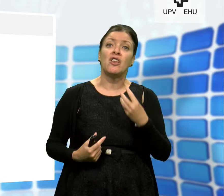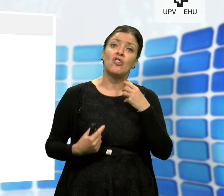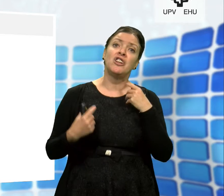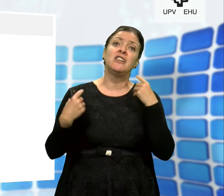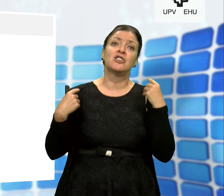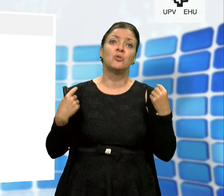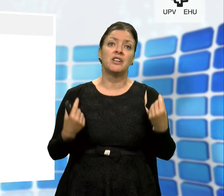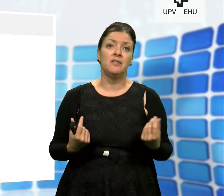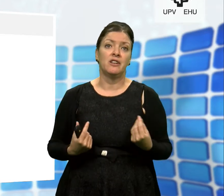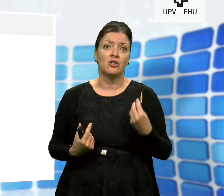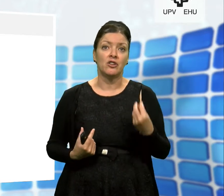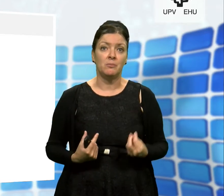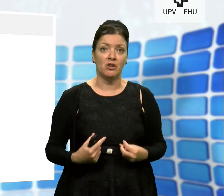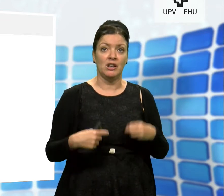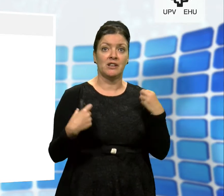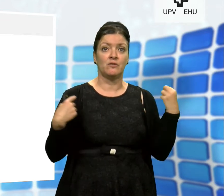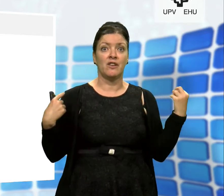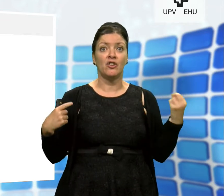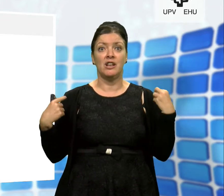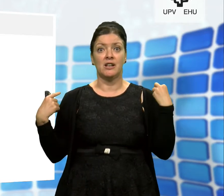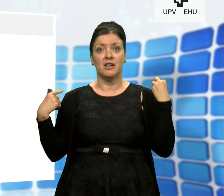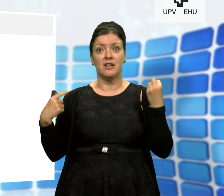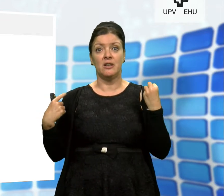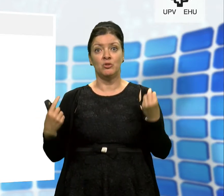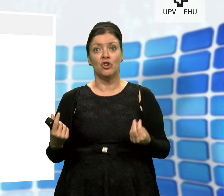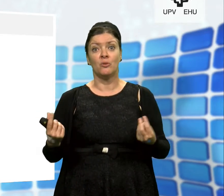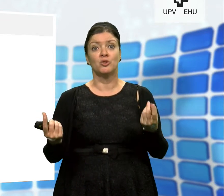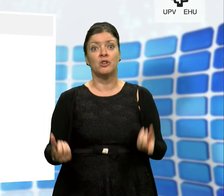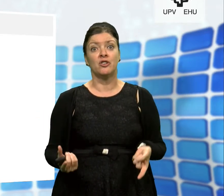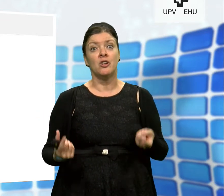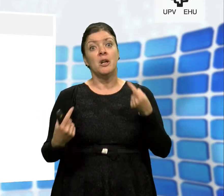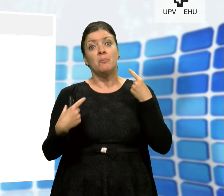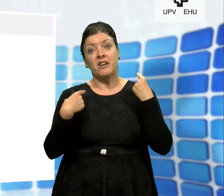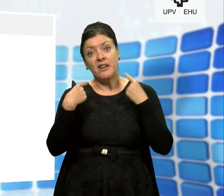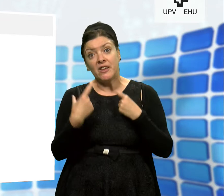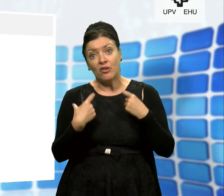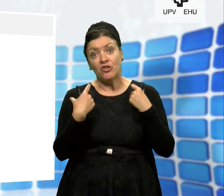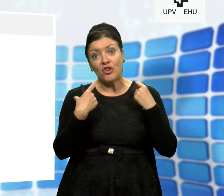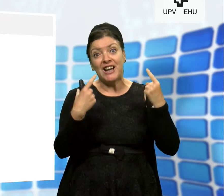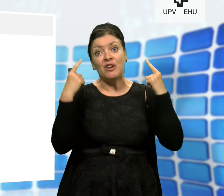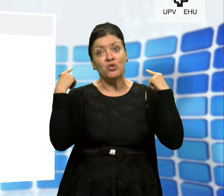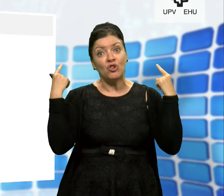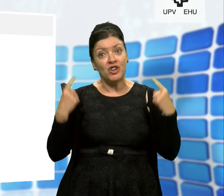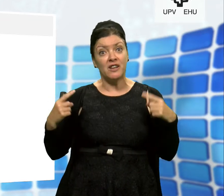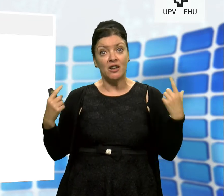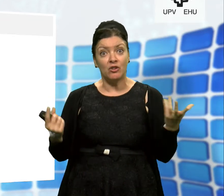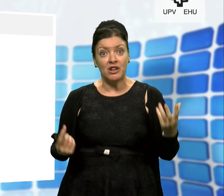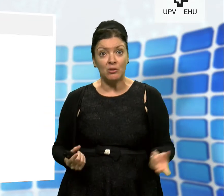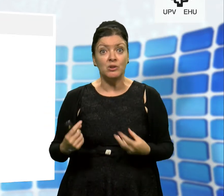construcción intersubjetiva del conocimiento y la transformación de la realidad del mundo como sujeto perteneciente otorga a la ontología dialógica un